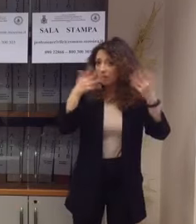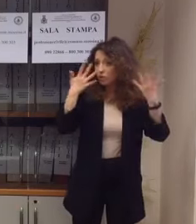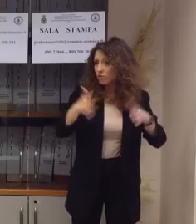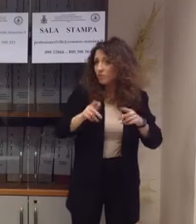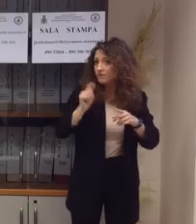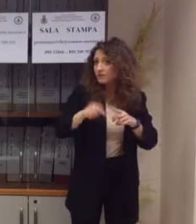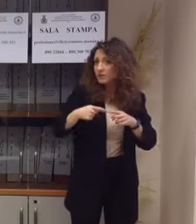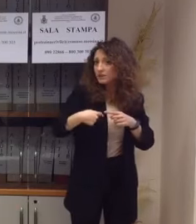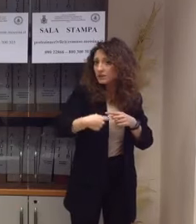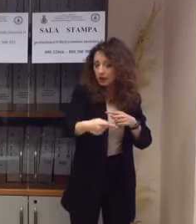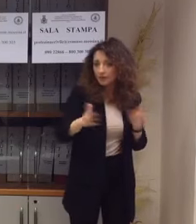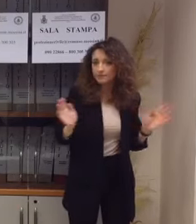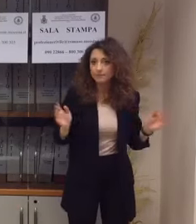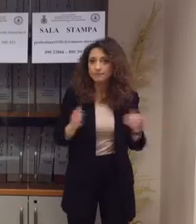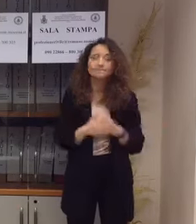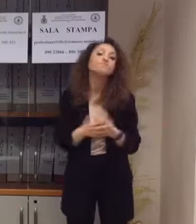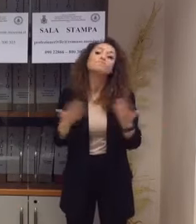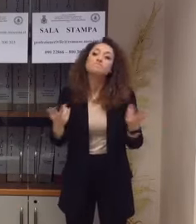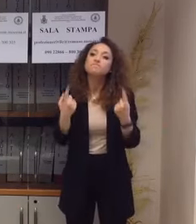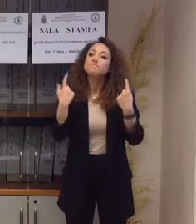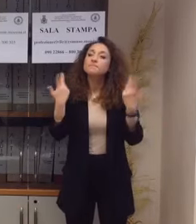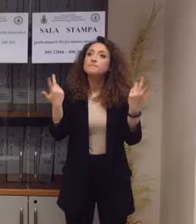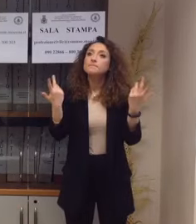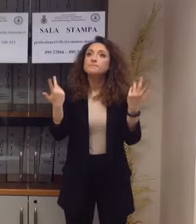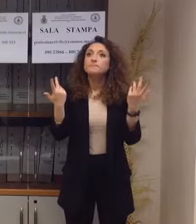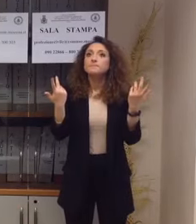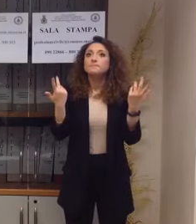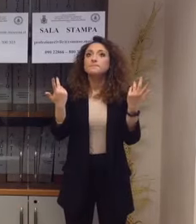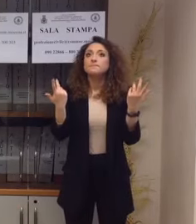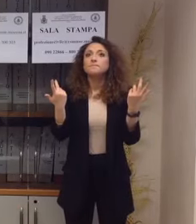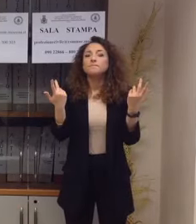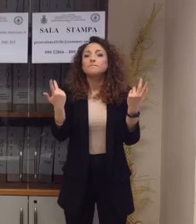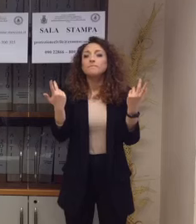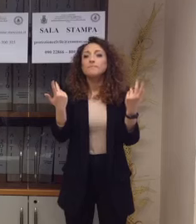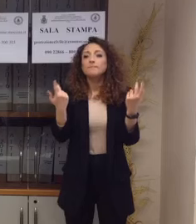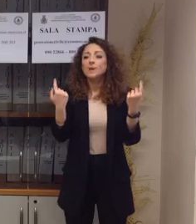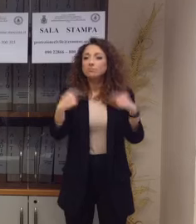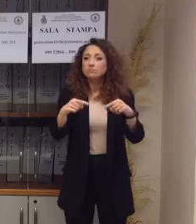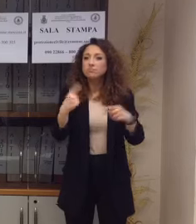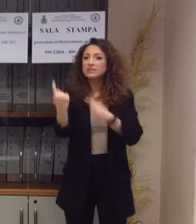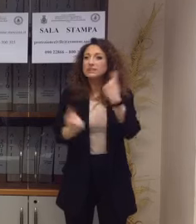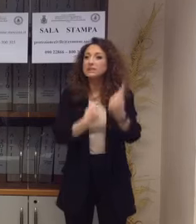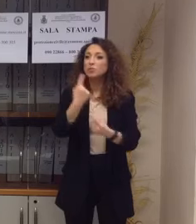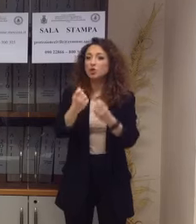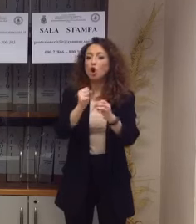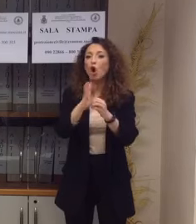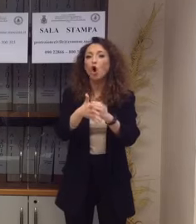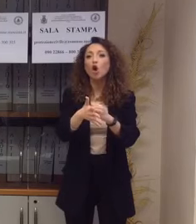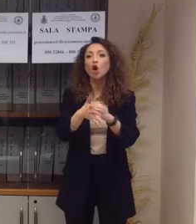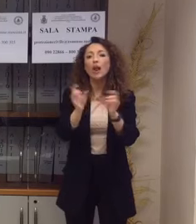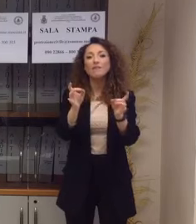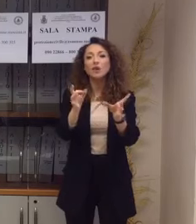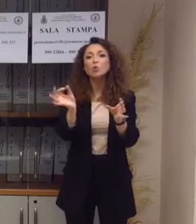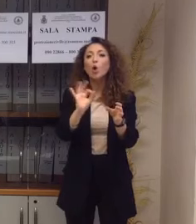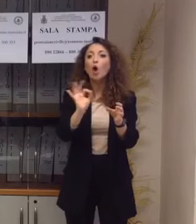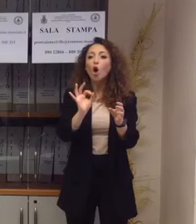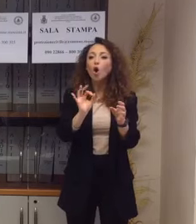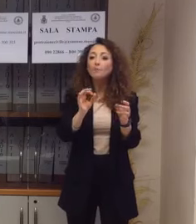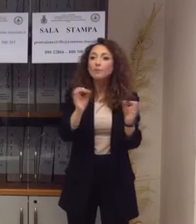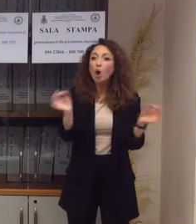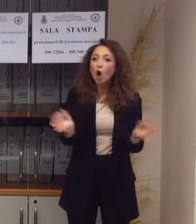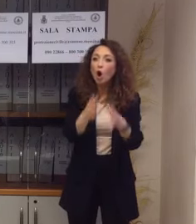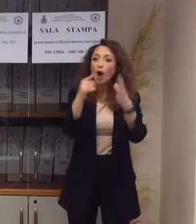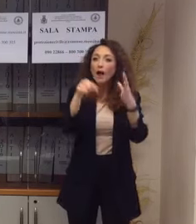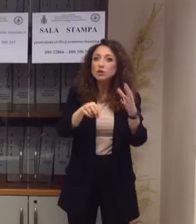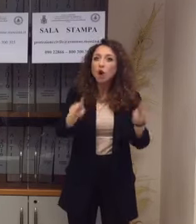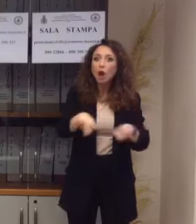Vedete, questo coronavirus o ci fa riscoprire il valore dell'amicizia e della fiducia o